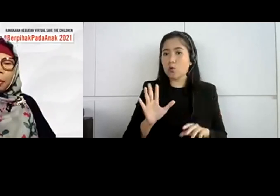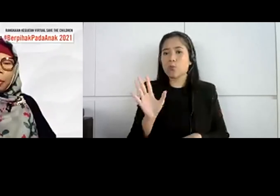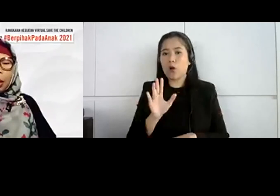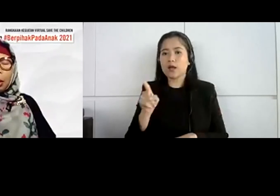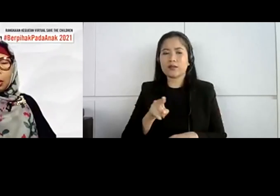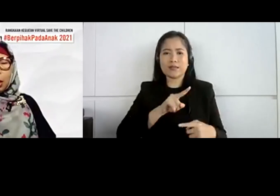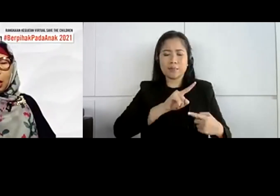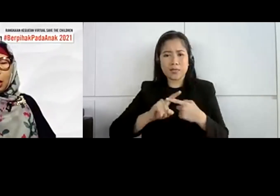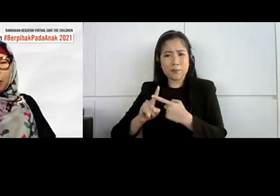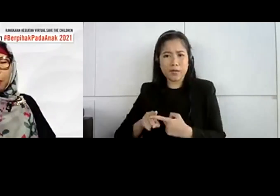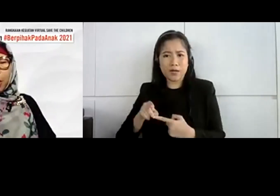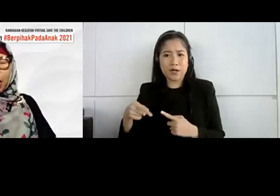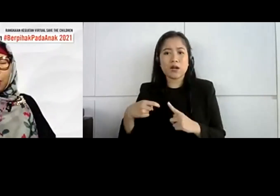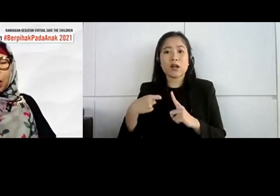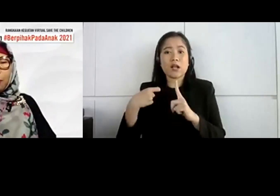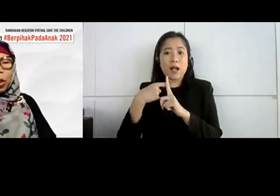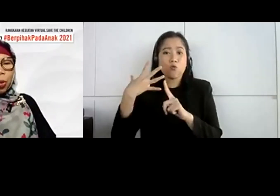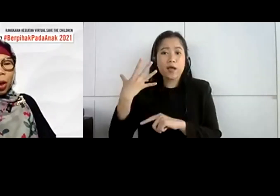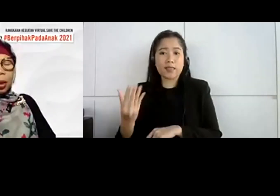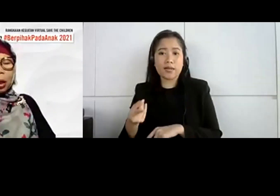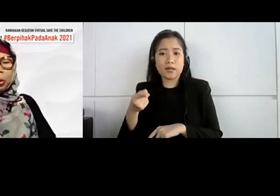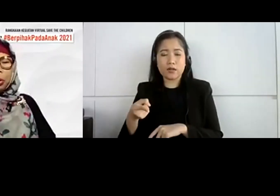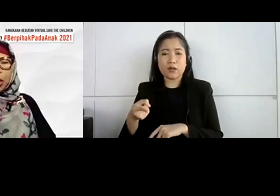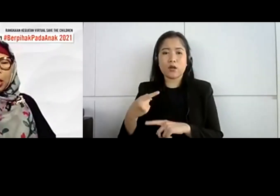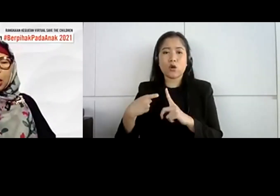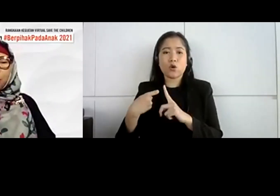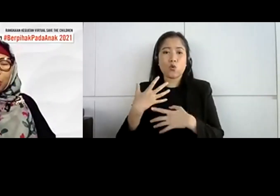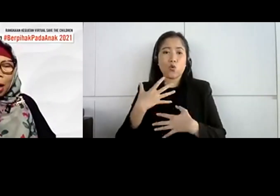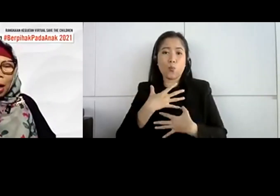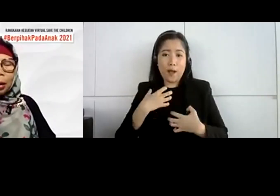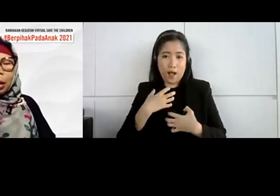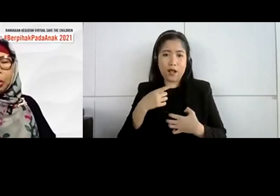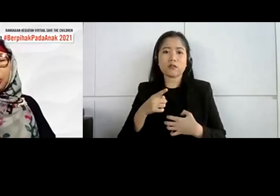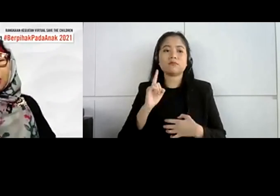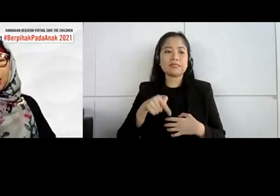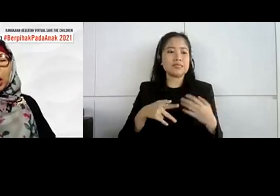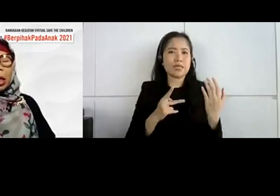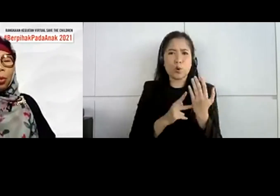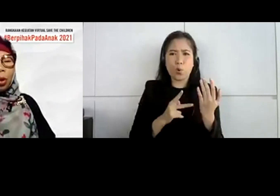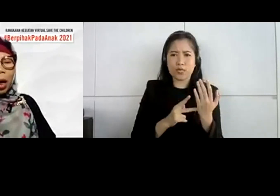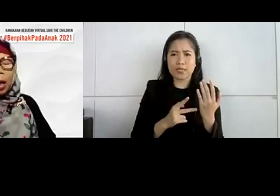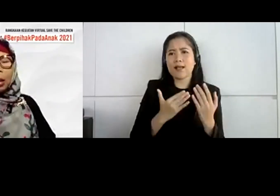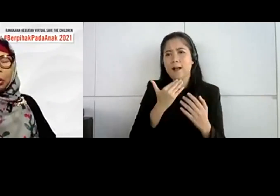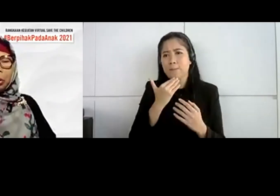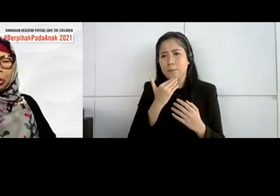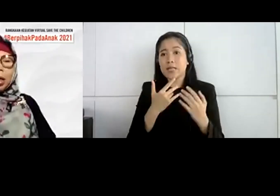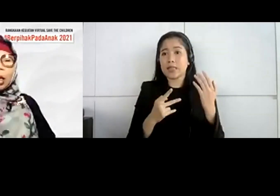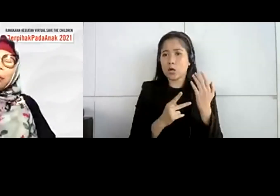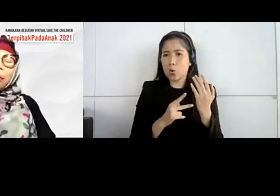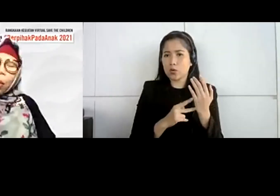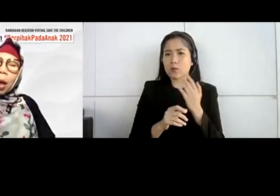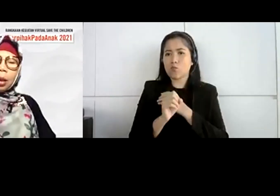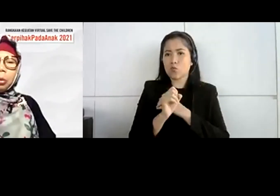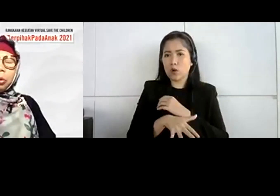Kupang, saya harap melalui kemajuan teknologi, kemudahan teknologi, kemurahan teknologi,